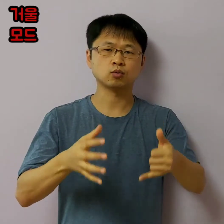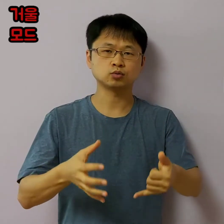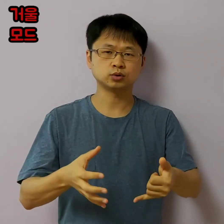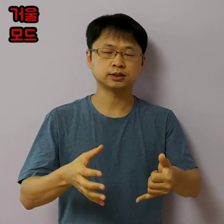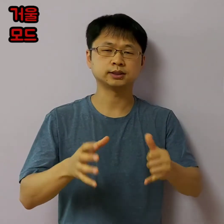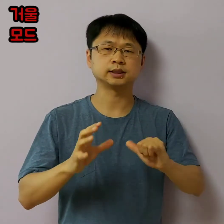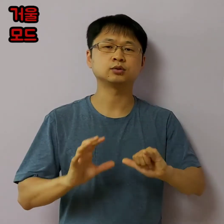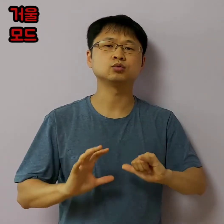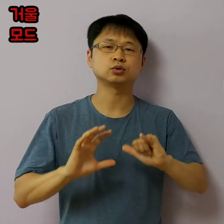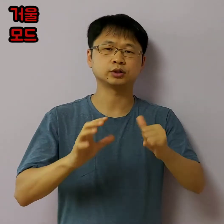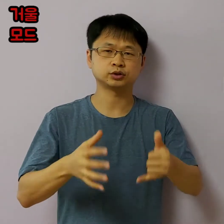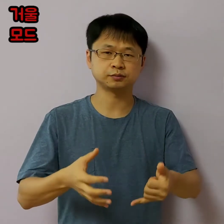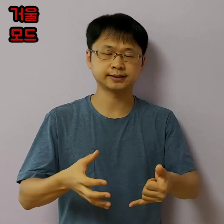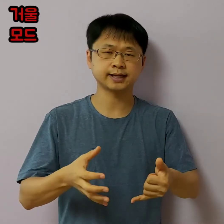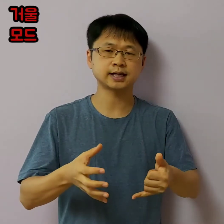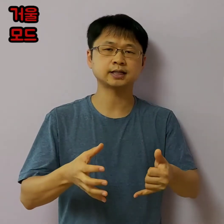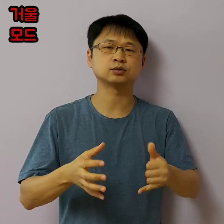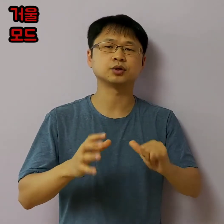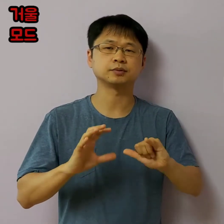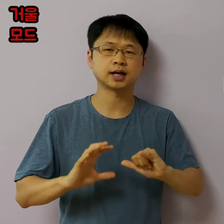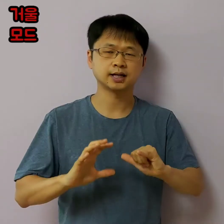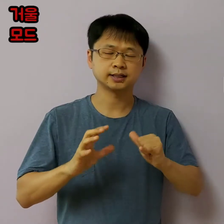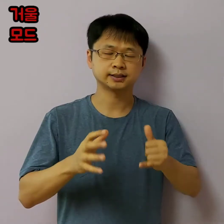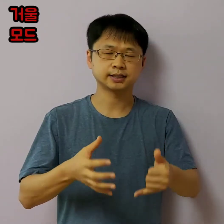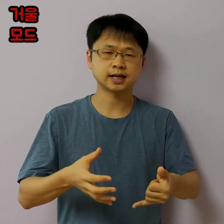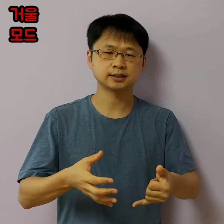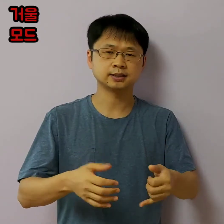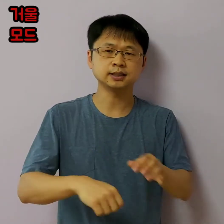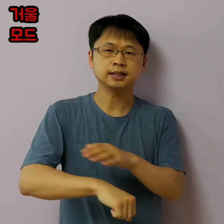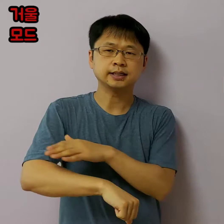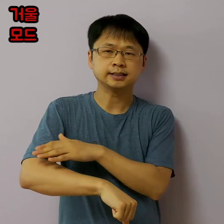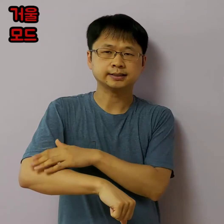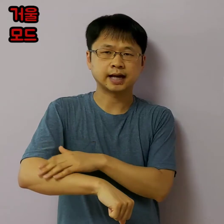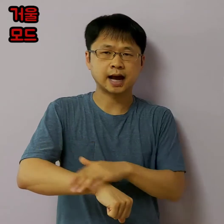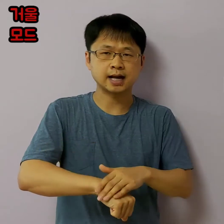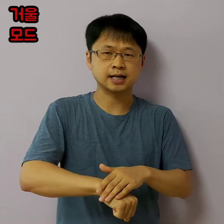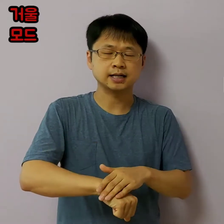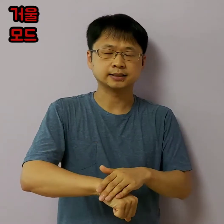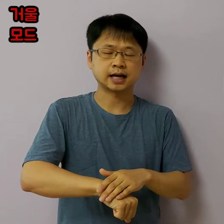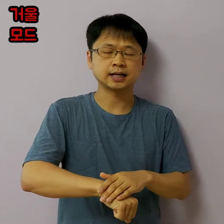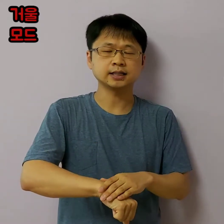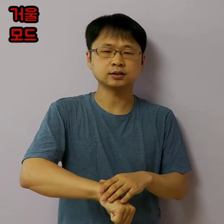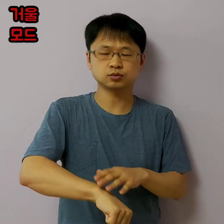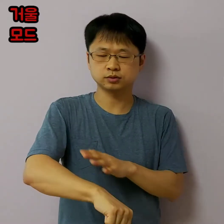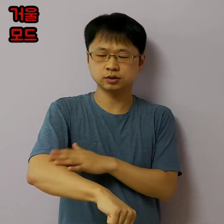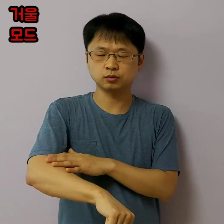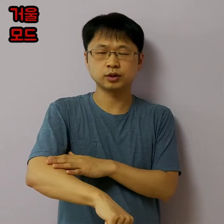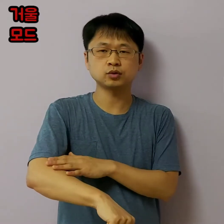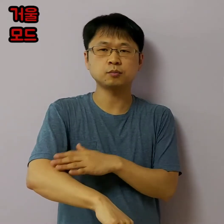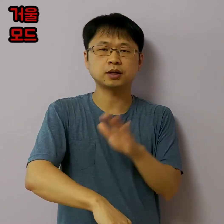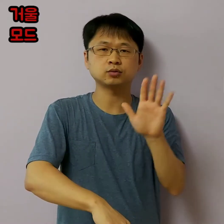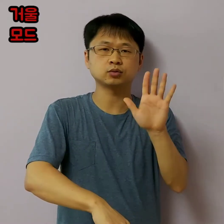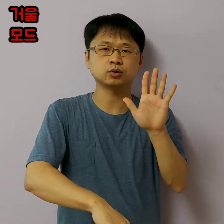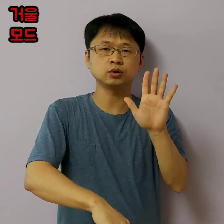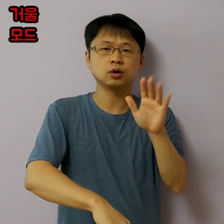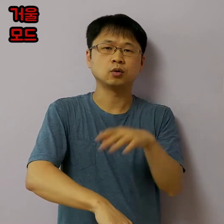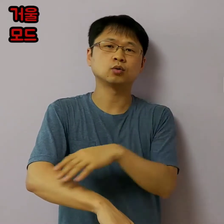공을 굴리듯이 둥글게 해주시면 세상이란 수어입니다. 세상을 잘이란 수어는 왼손 팔뚝을